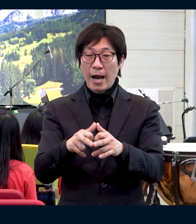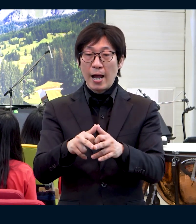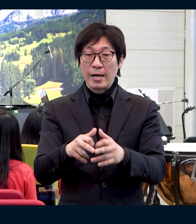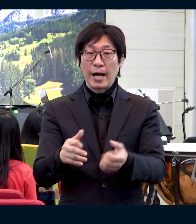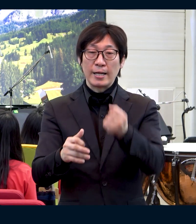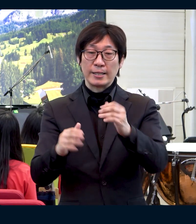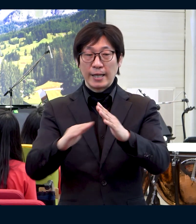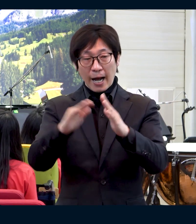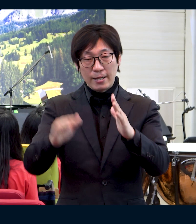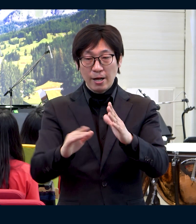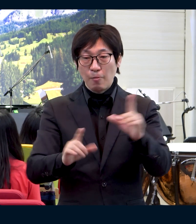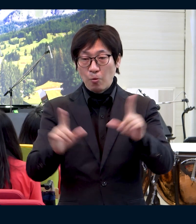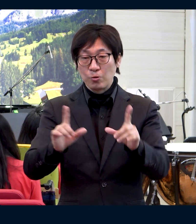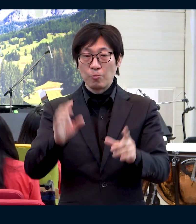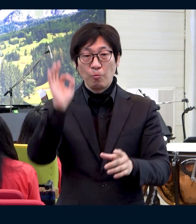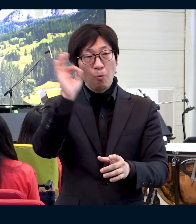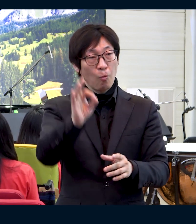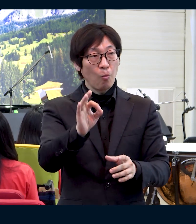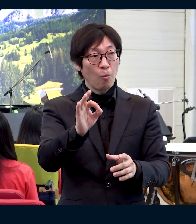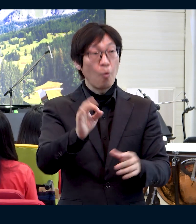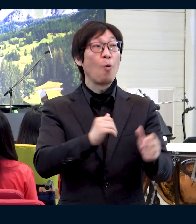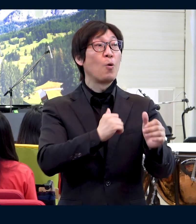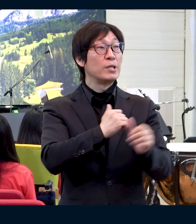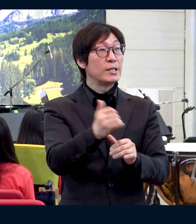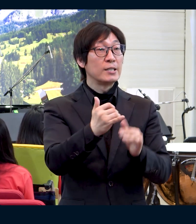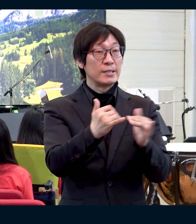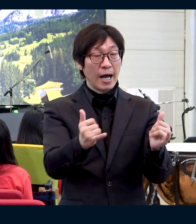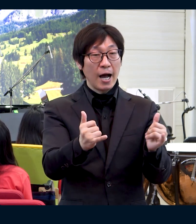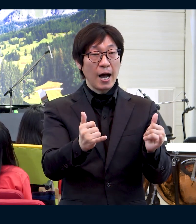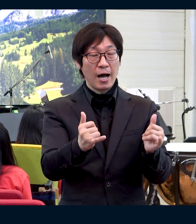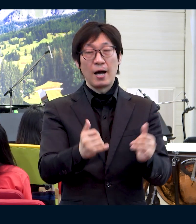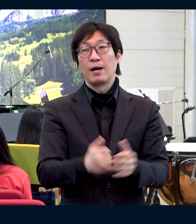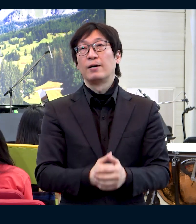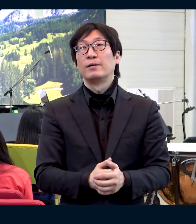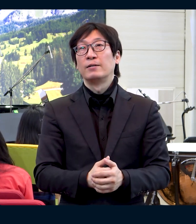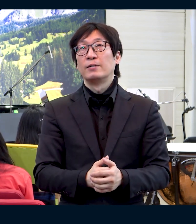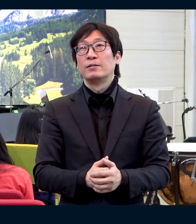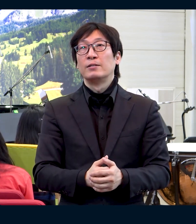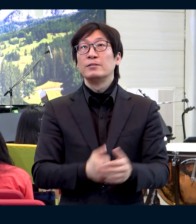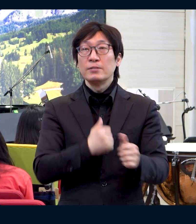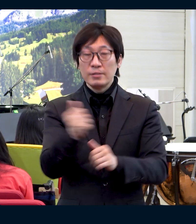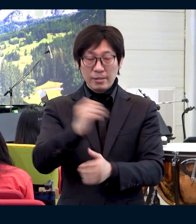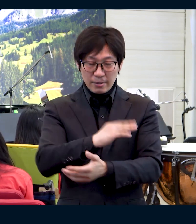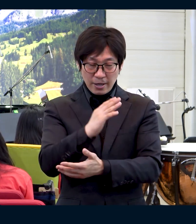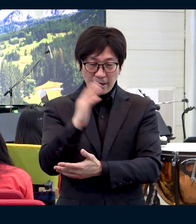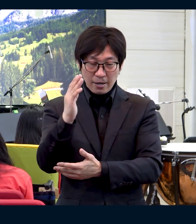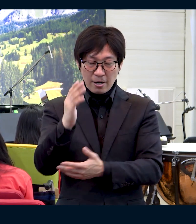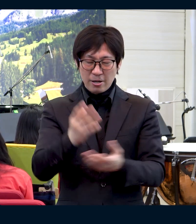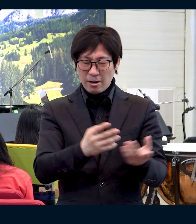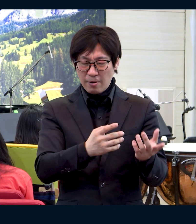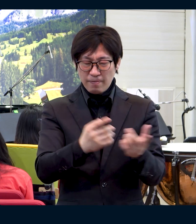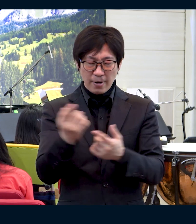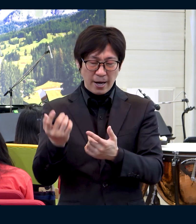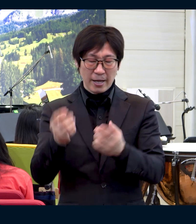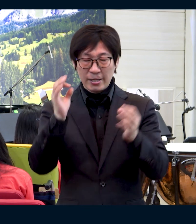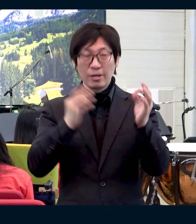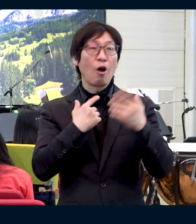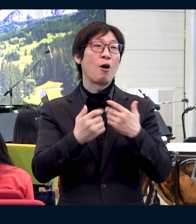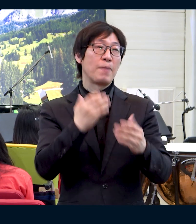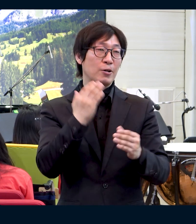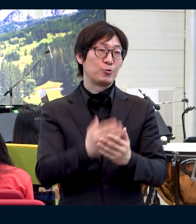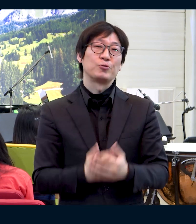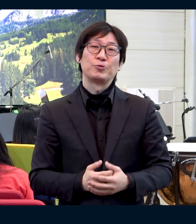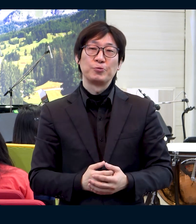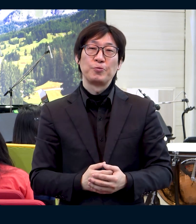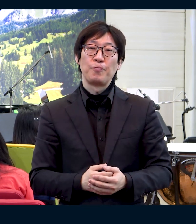가정의 모습에서 이기는 자의 이야기, 승리의 이야기를 목격하면서 경험해 가고 있습니다.